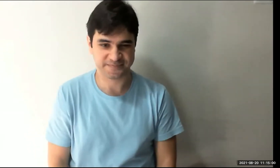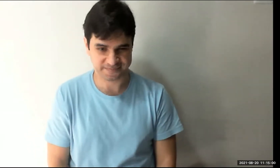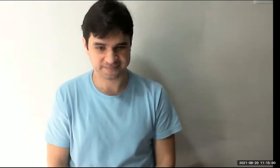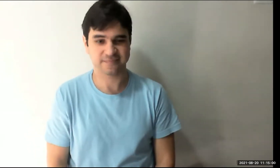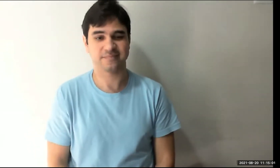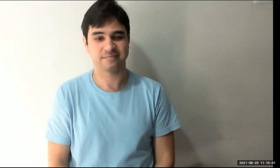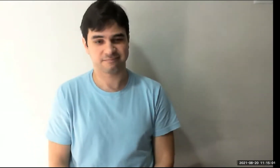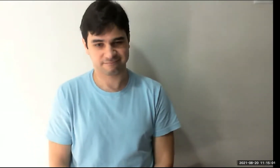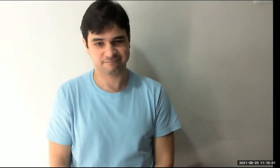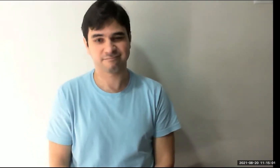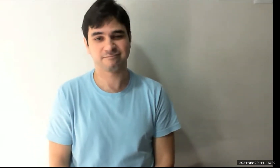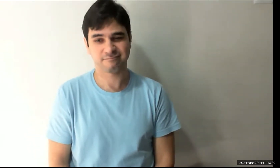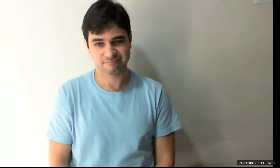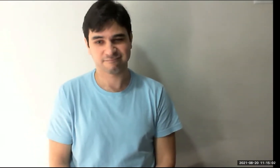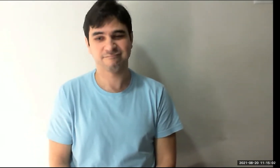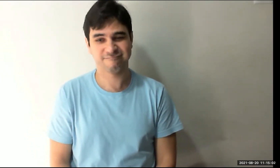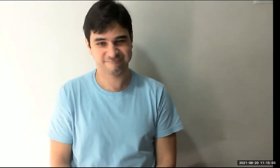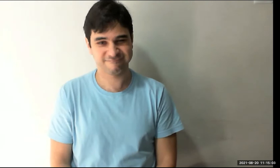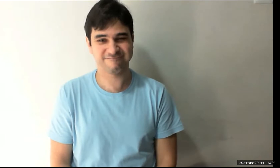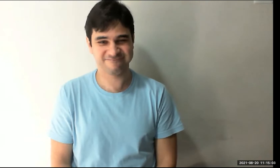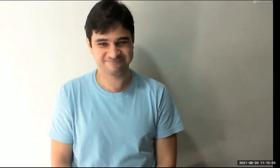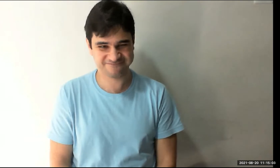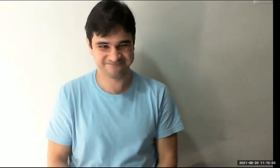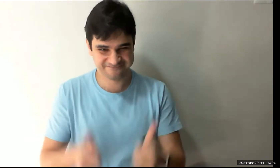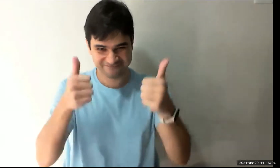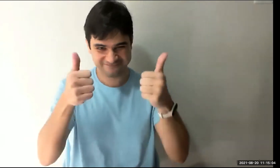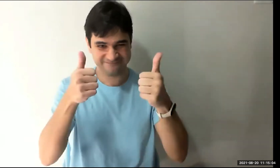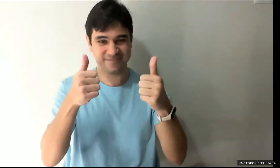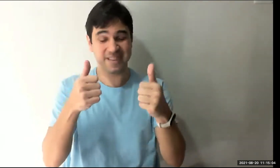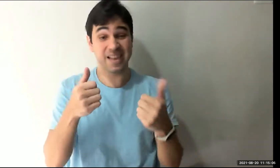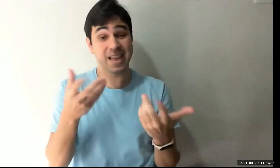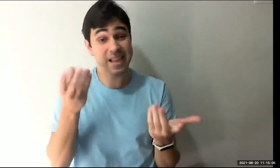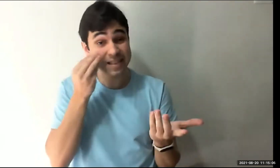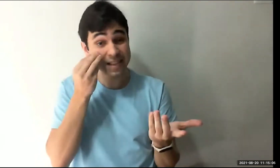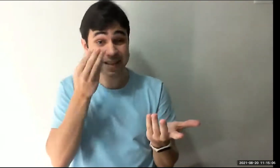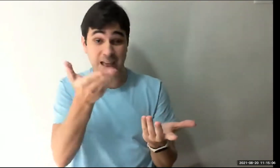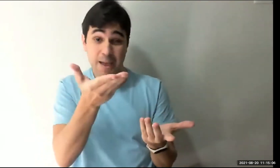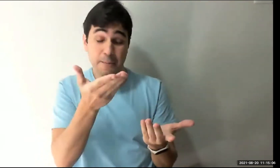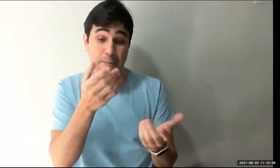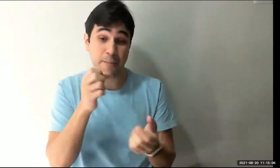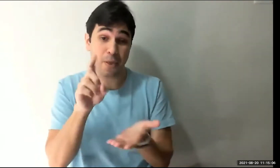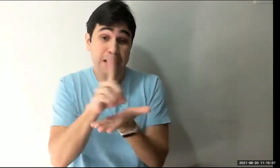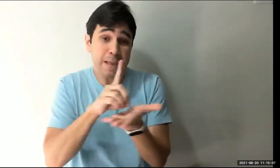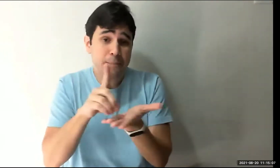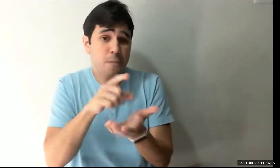apoiar e entender esses sinais, conhecimento da área, não tem problema, tá? Eu autorizo essa